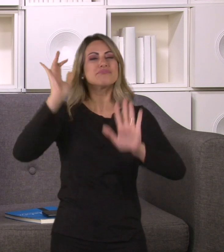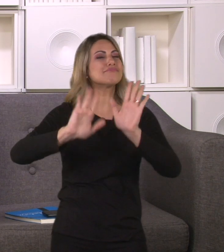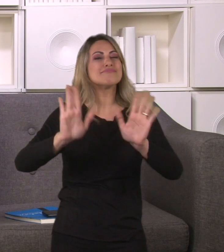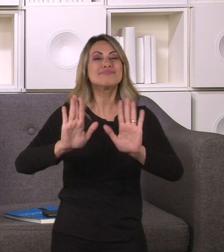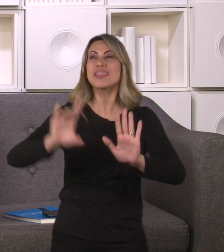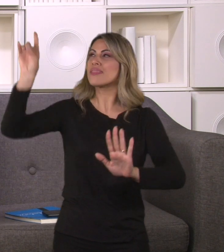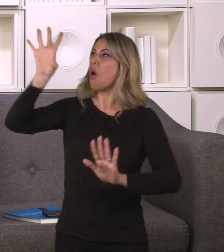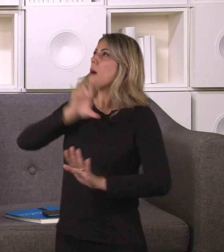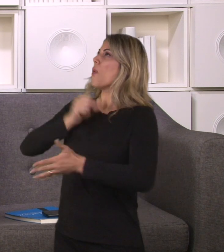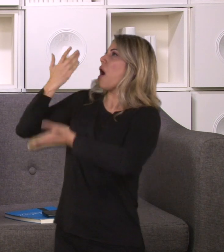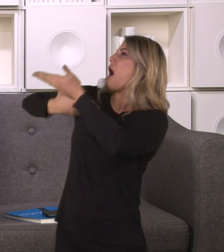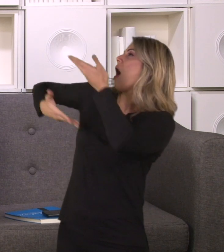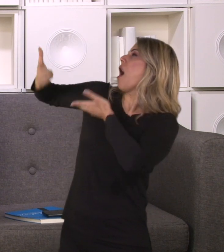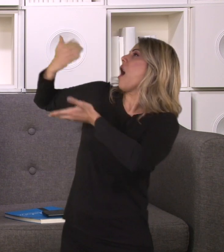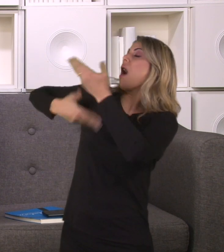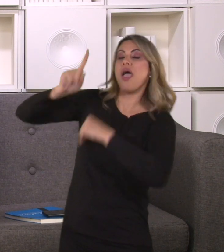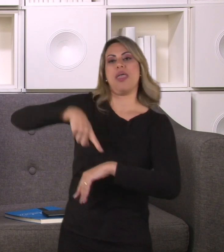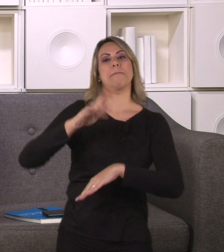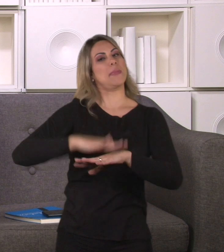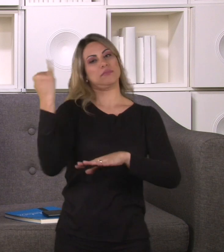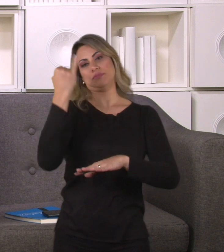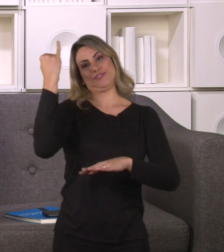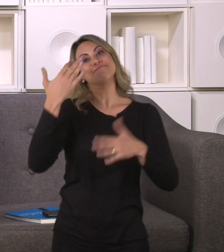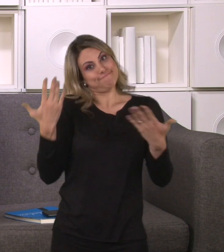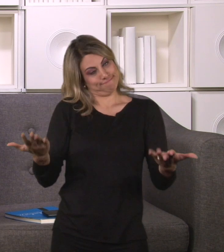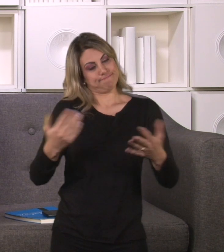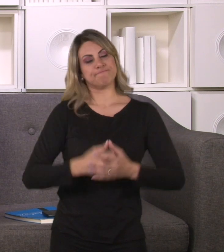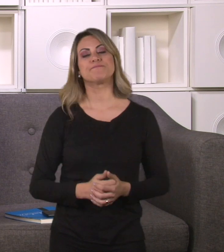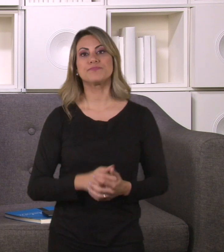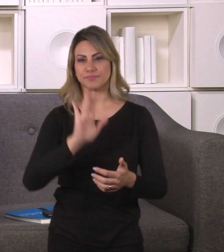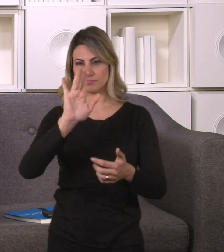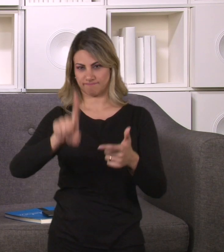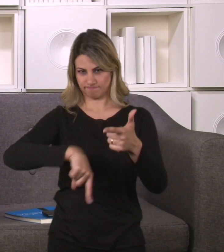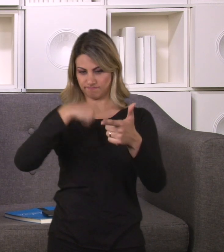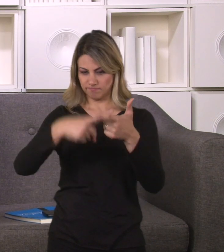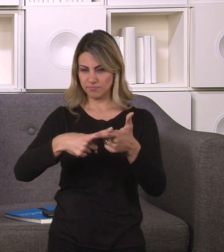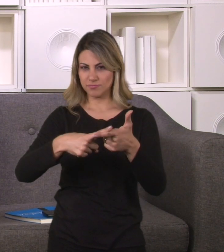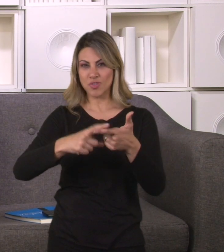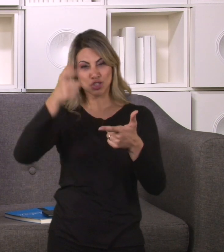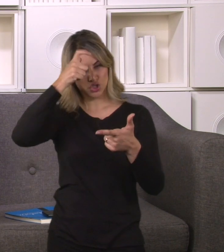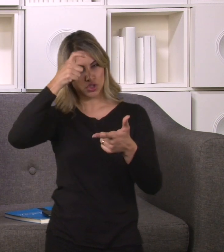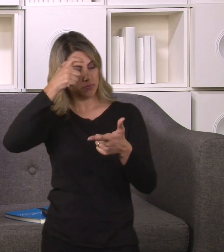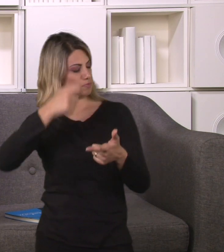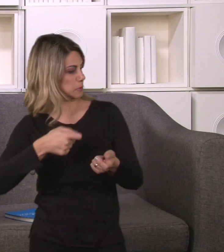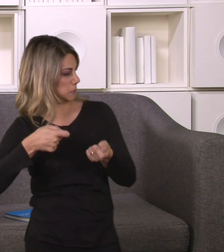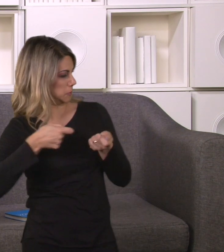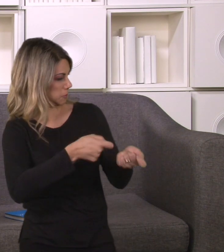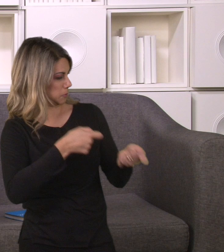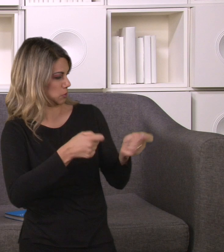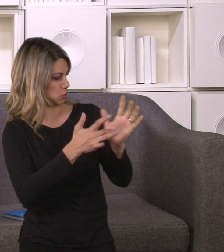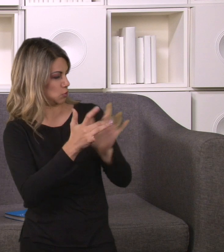com Deus, o meu Pai. A outra coisa que ele fala é, olha, tudo isso aí eu te darei. É